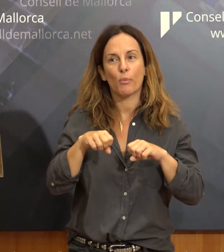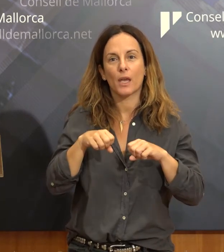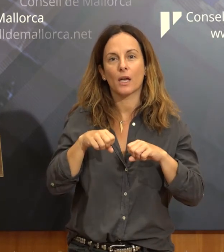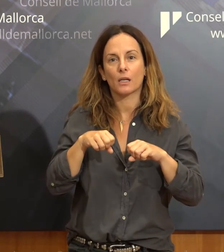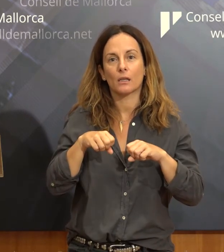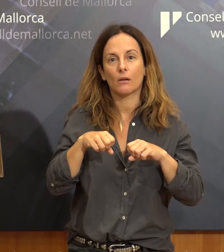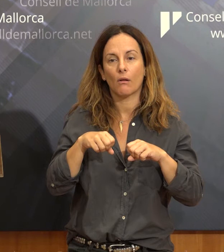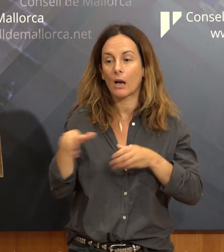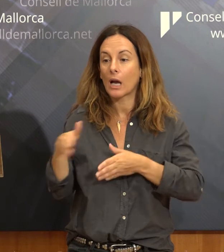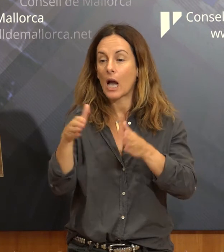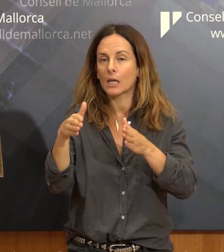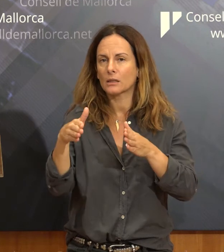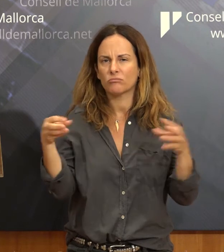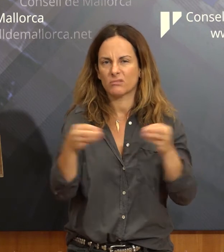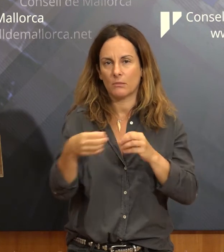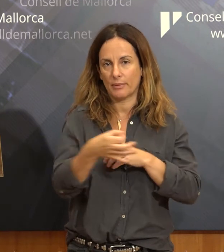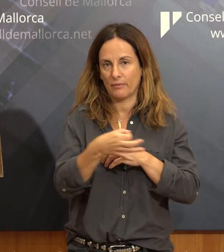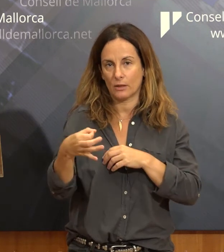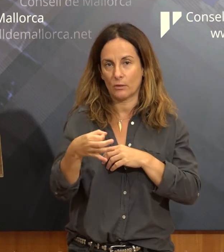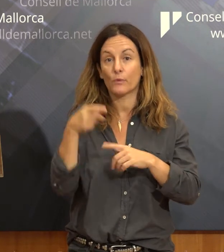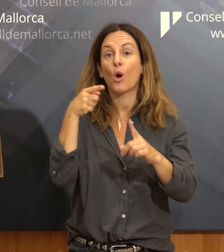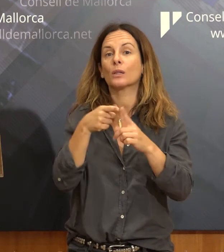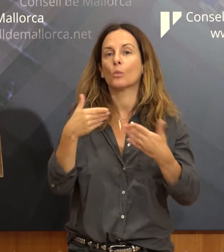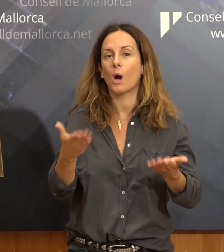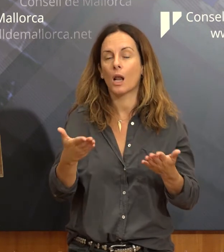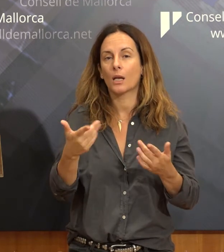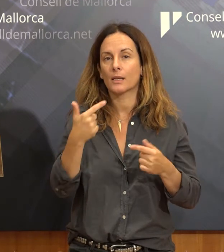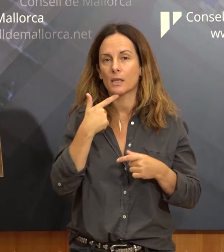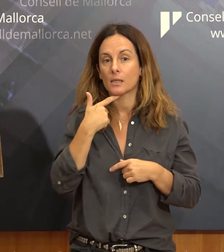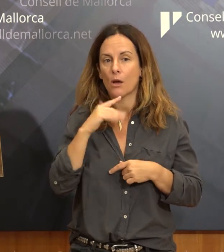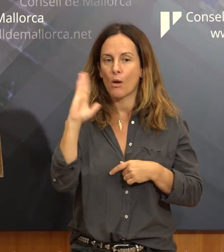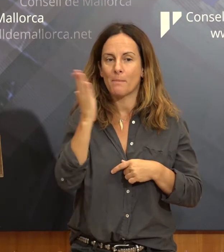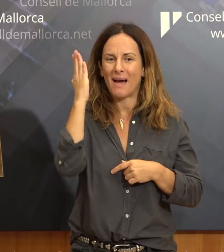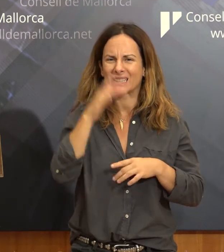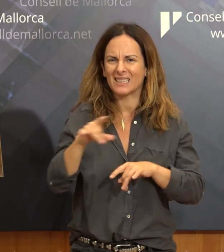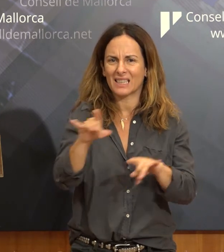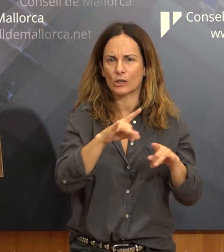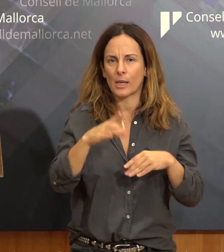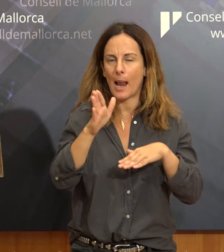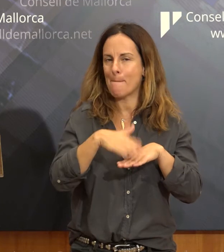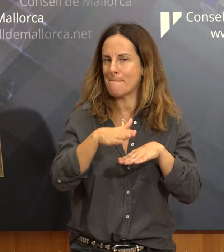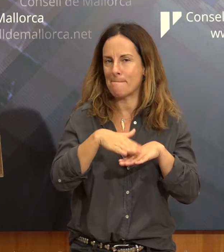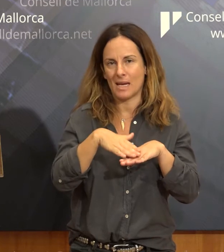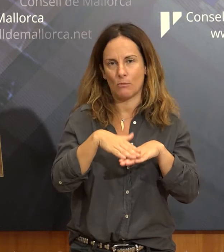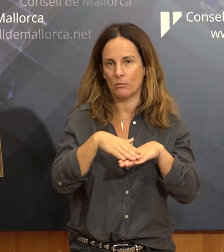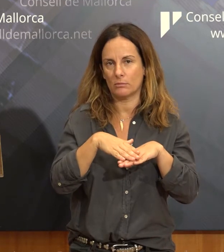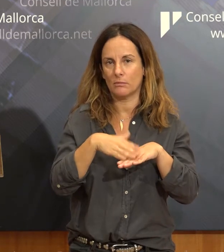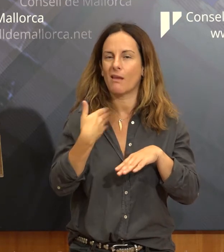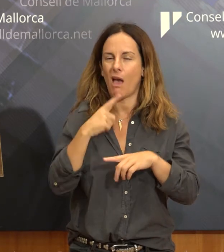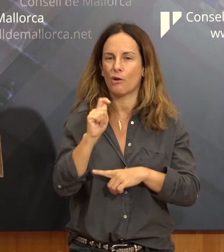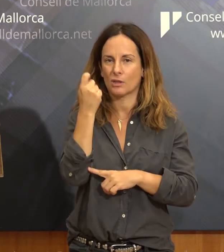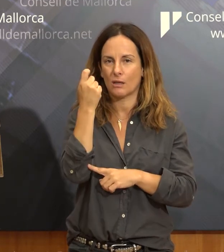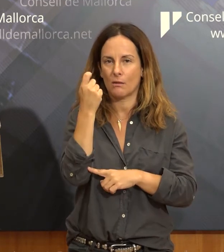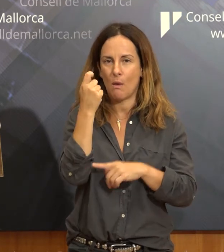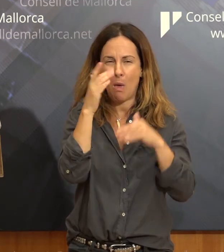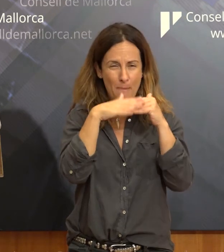en el juliol del 2015. I l'objectiu era un impacte territorial mínim, i anar amb un impacte territorial mínim. Més mínim